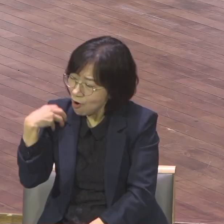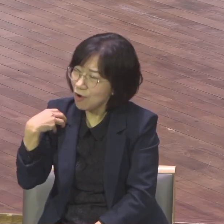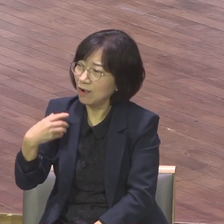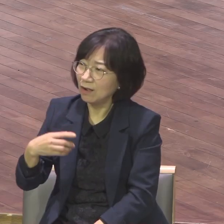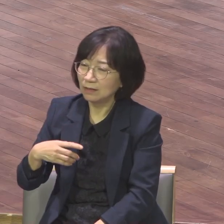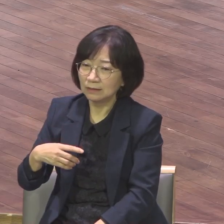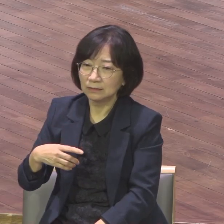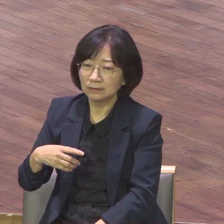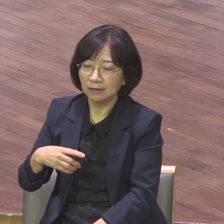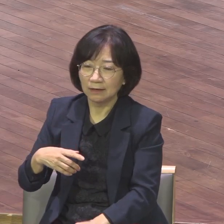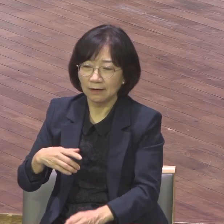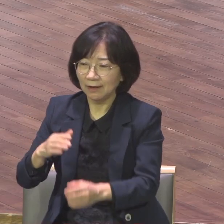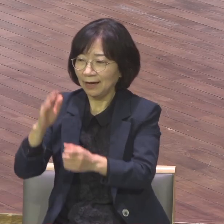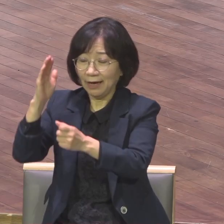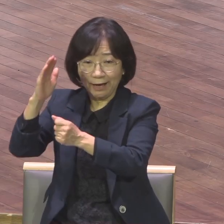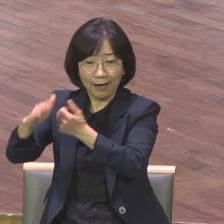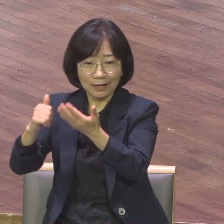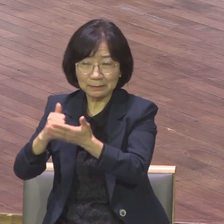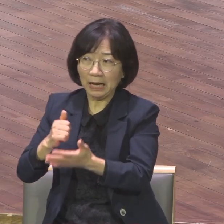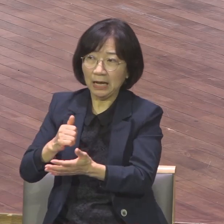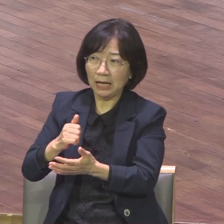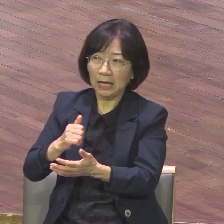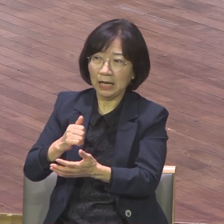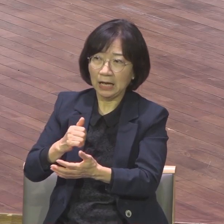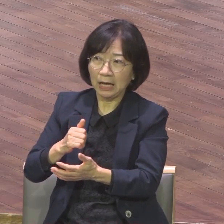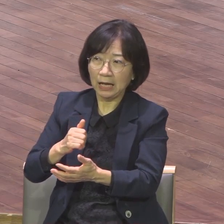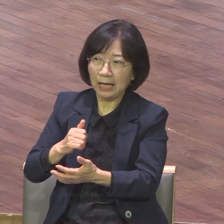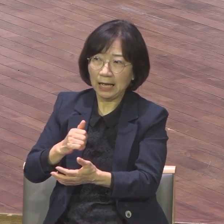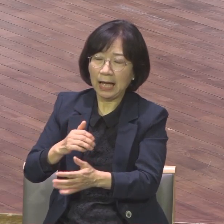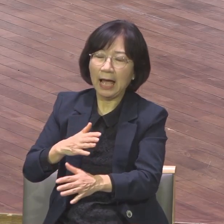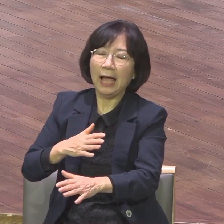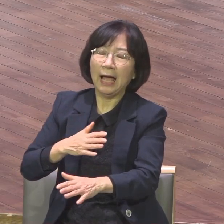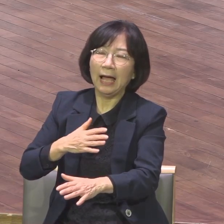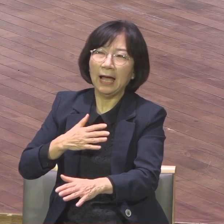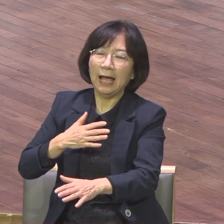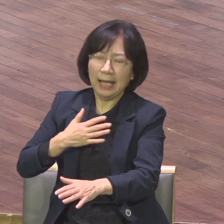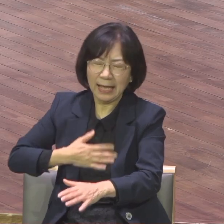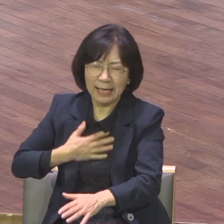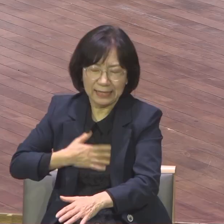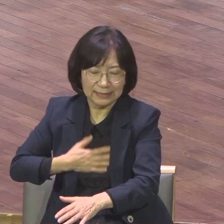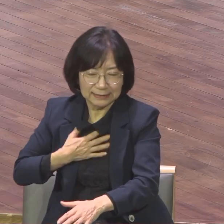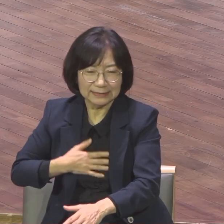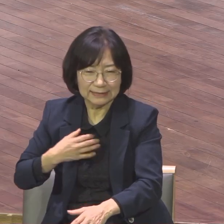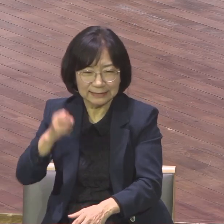기도에 하나님께서요 꼼짝 못하고, 그래 내가 다시 동행해 줄게.